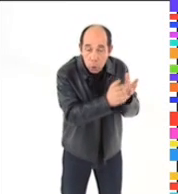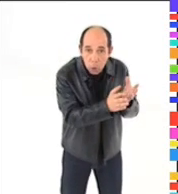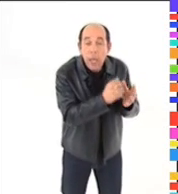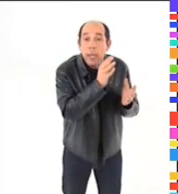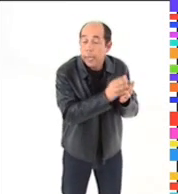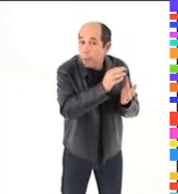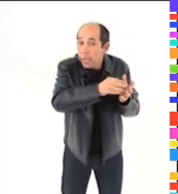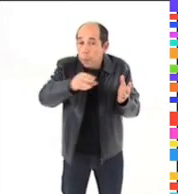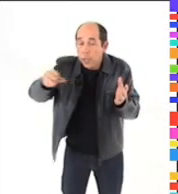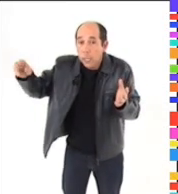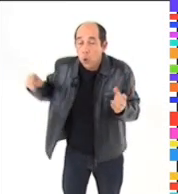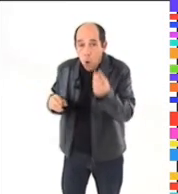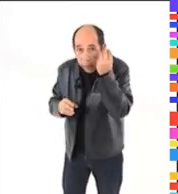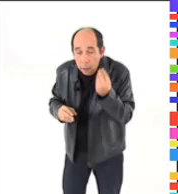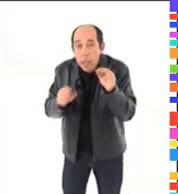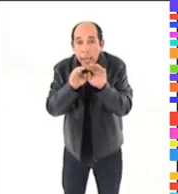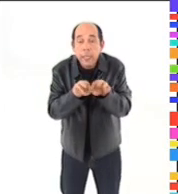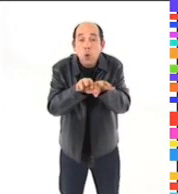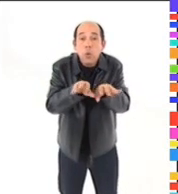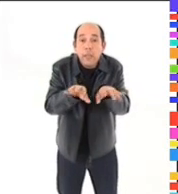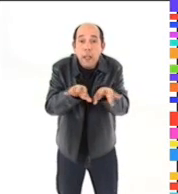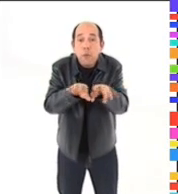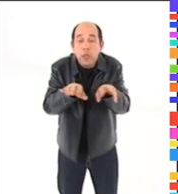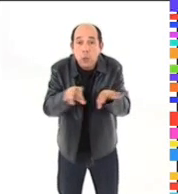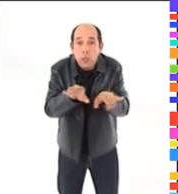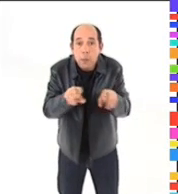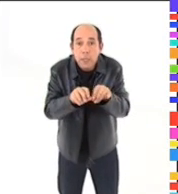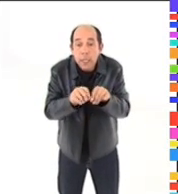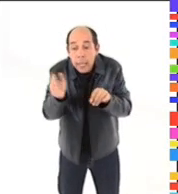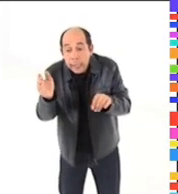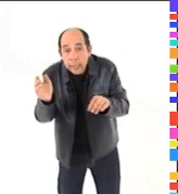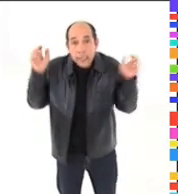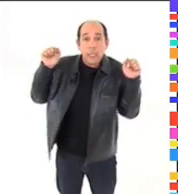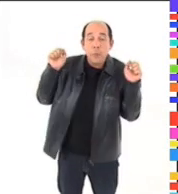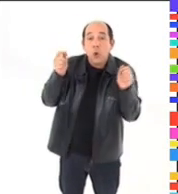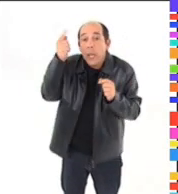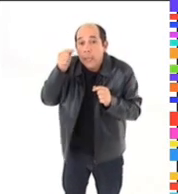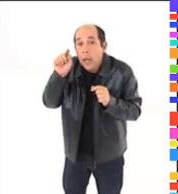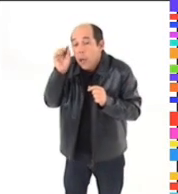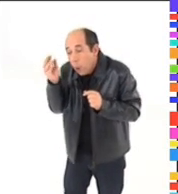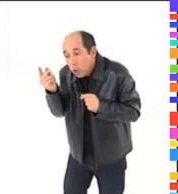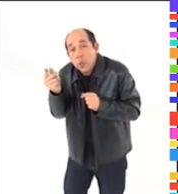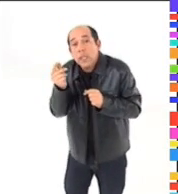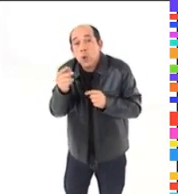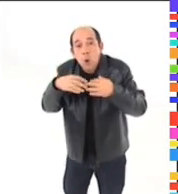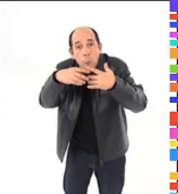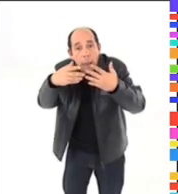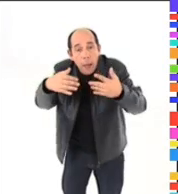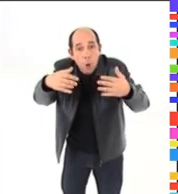معزوله الكهرباء كيبقى كيدور هكذا. انا كنكون خدام في الاورديناتور ديالي مثلا كنلقي كيضرني الضوء لان واحد شويه ديال الضوء بقى